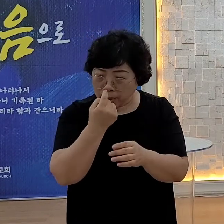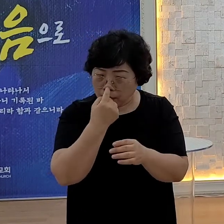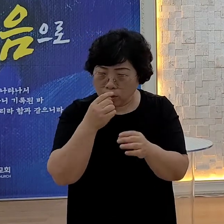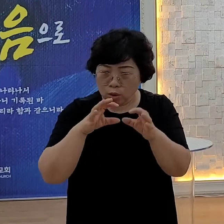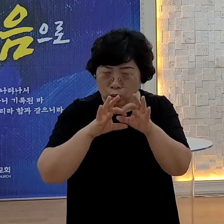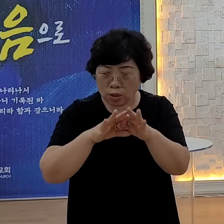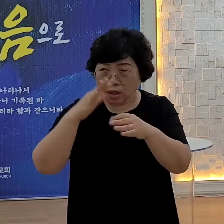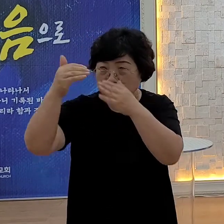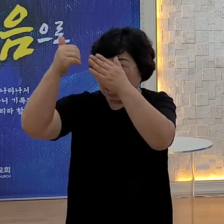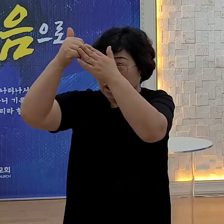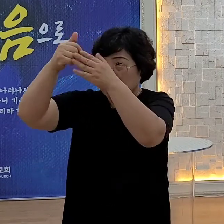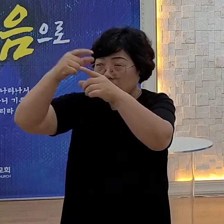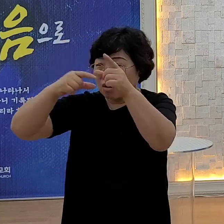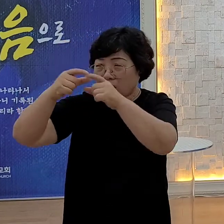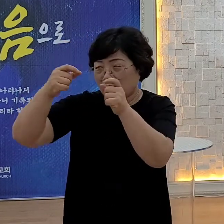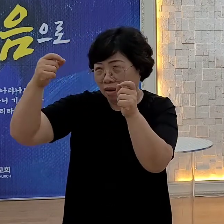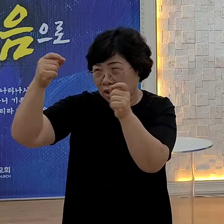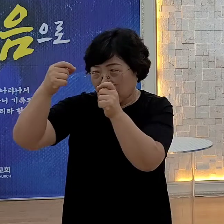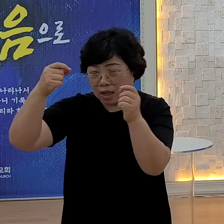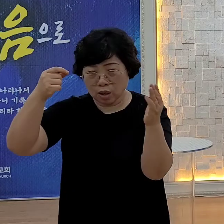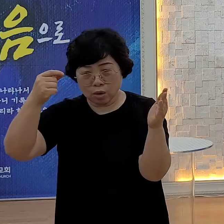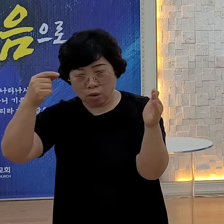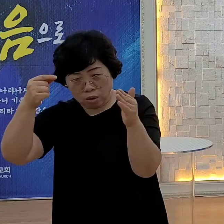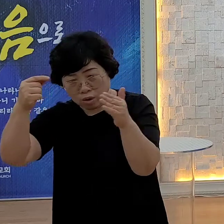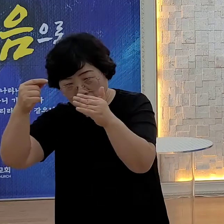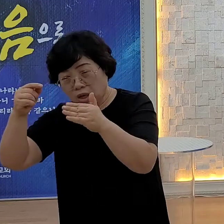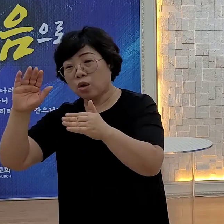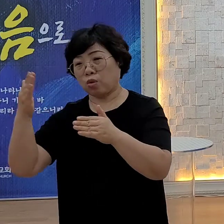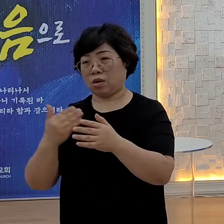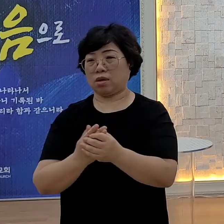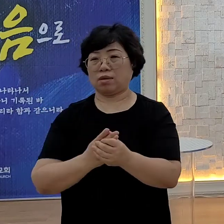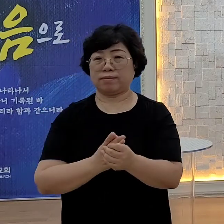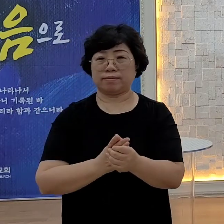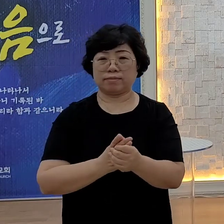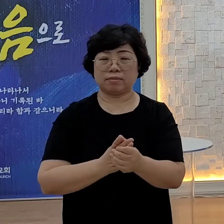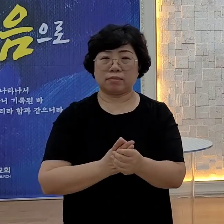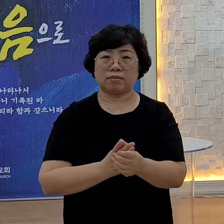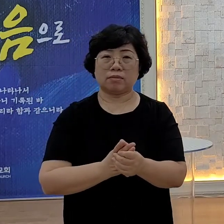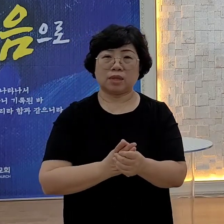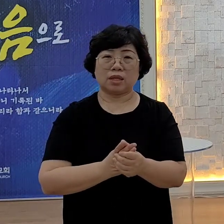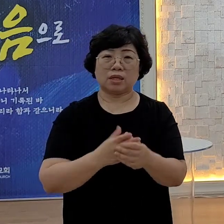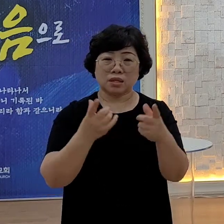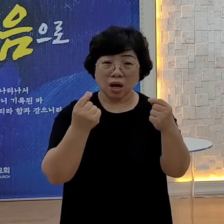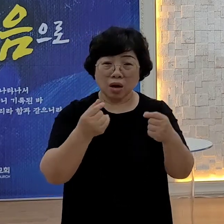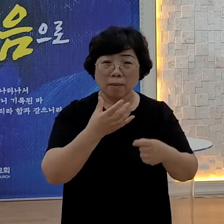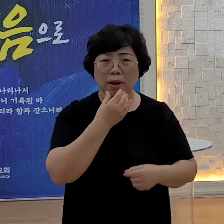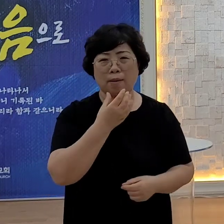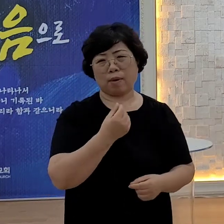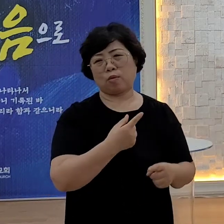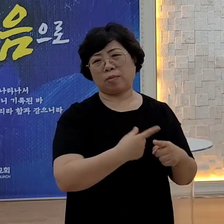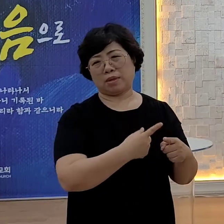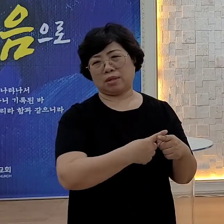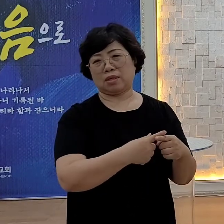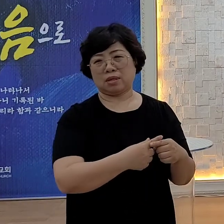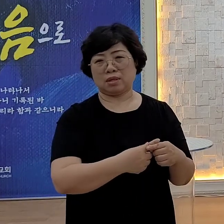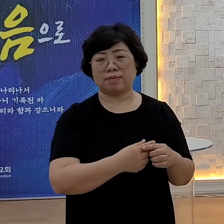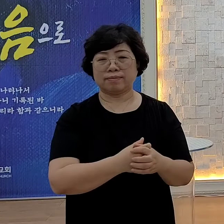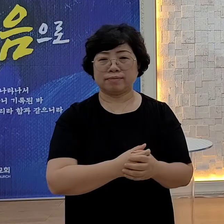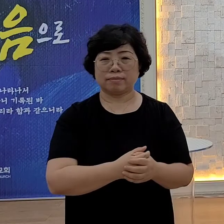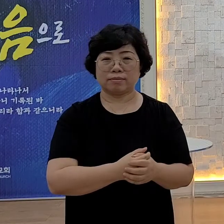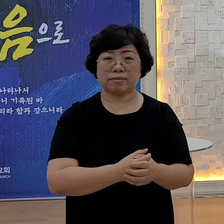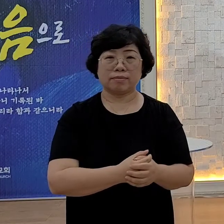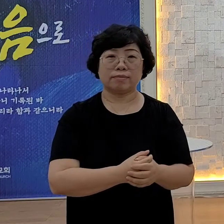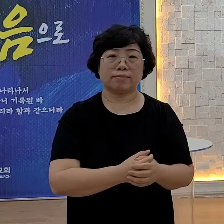믿음의 과정이다라는 것을 생각할 때에 여러분, 아브라함이 이 믿음의 조상이 되었지만 두 번째 오늘 메시지가 뭐라고요?